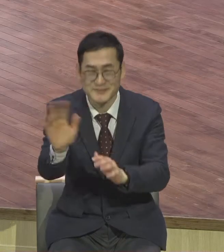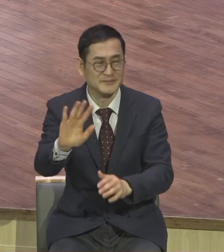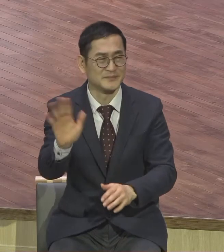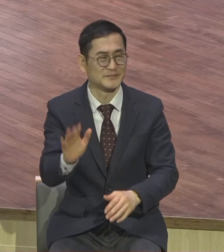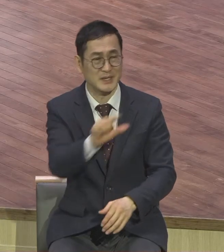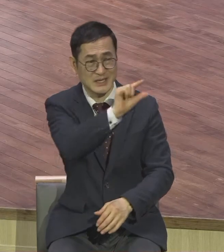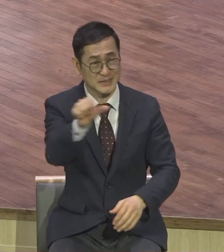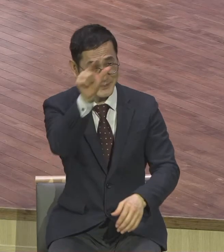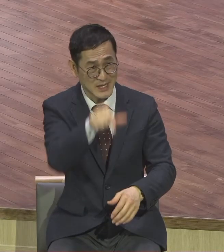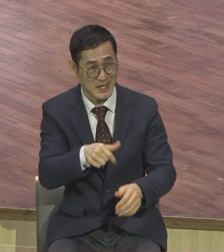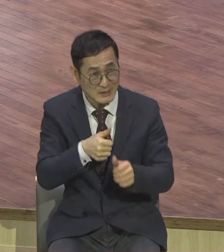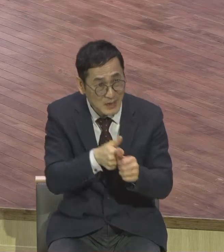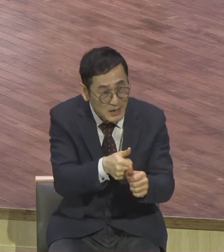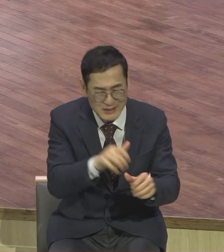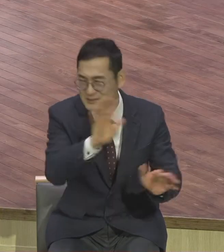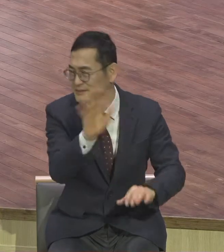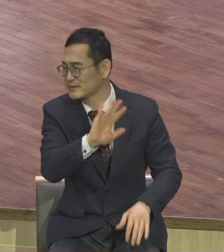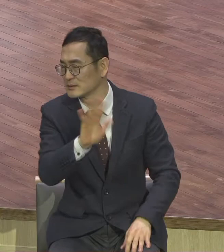죽어도